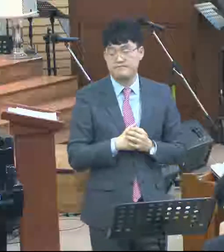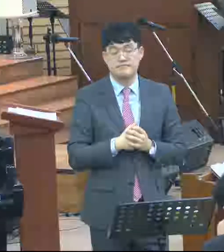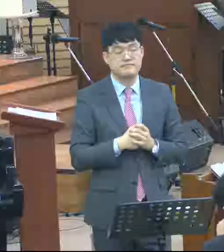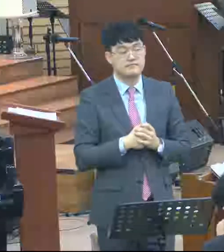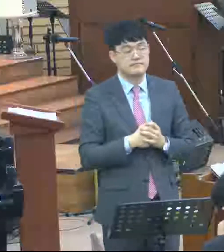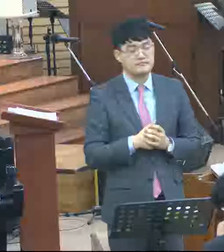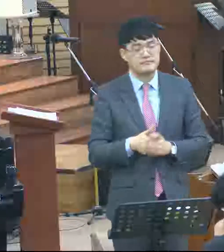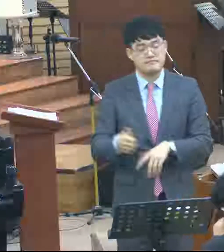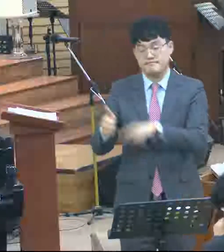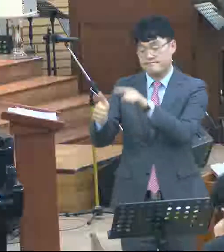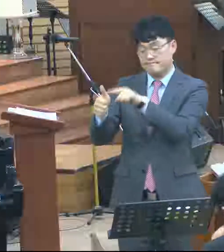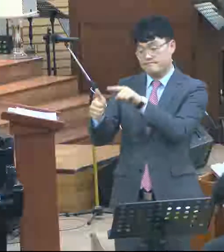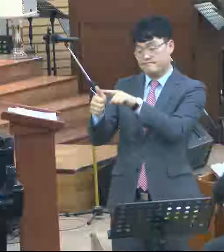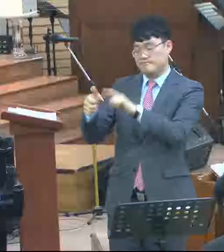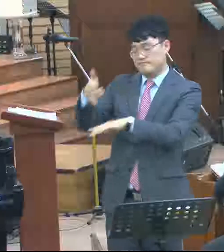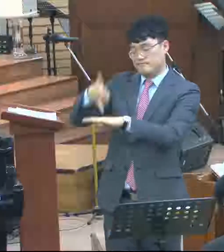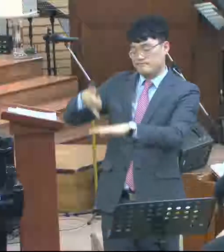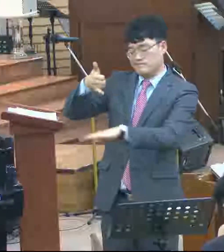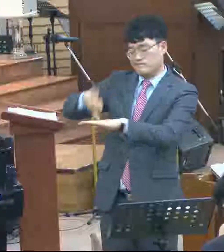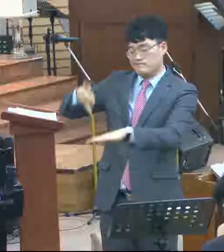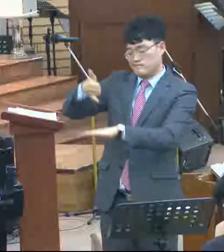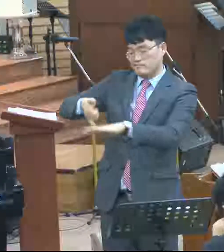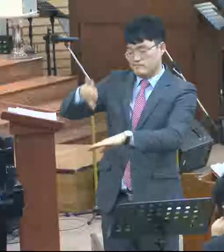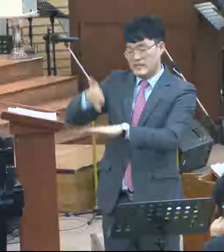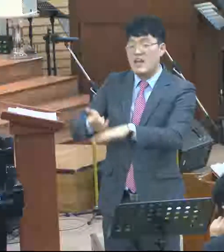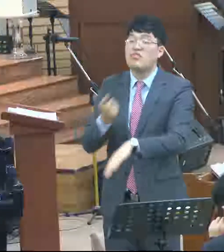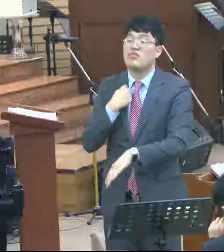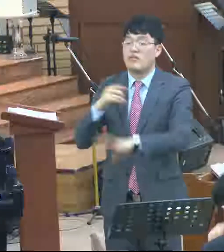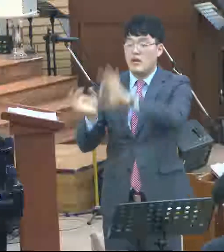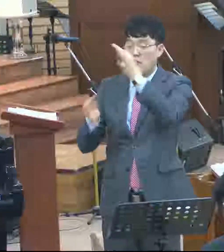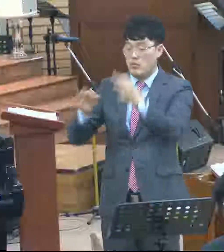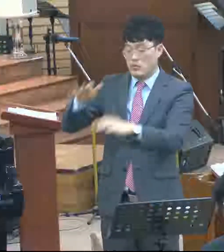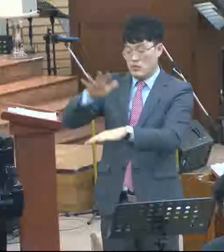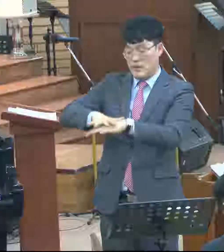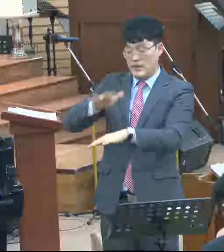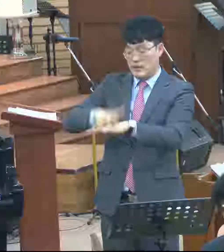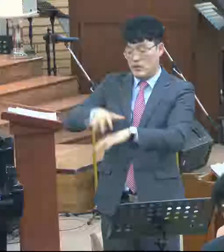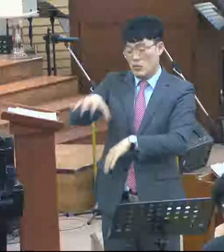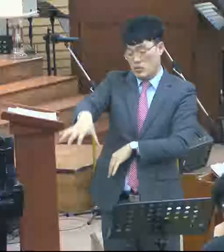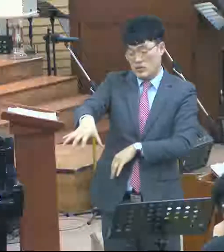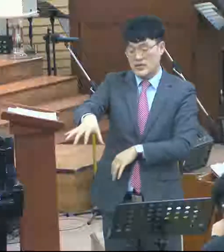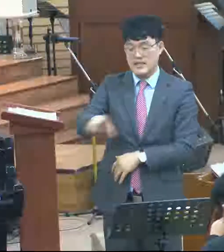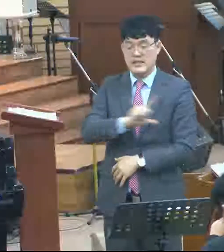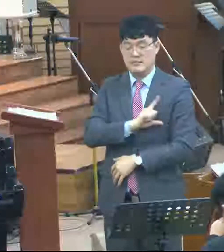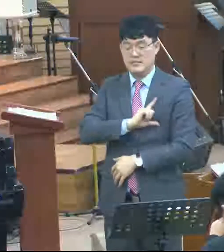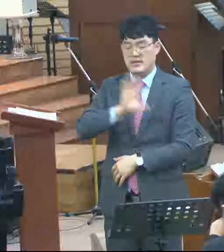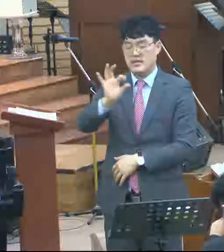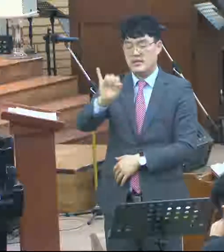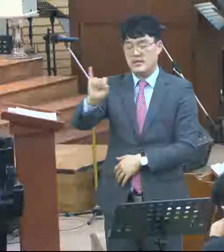나봇에 경작하던 포도원은 이스라엘이라는 곳에 있었습니다. 앞에 지도가